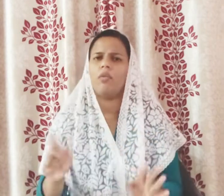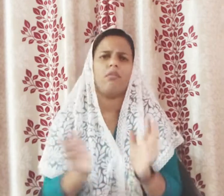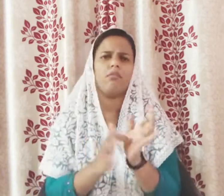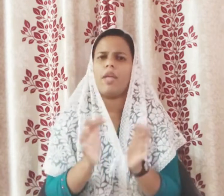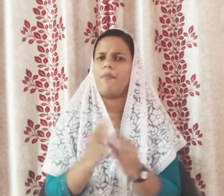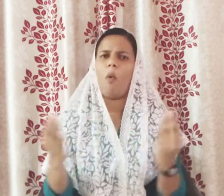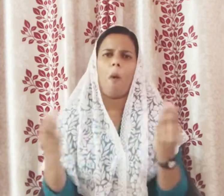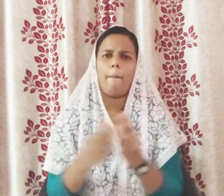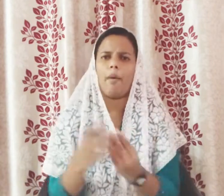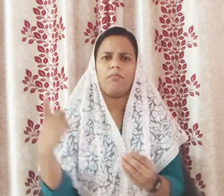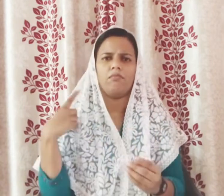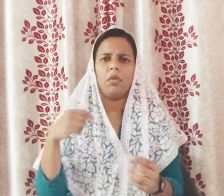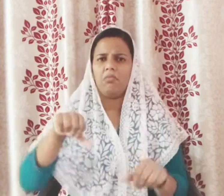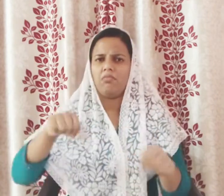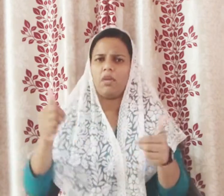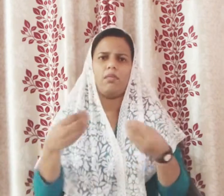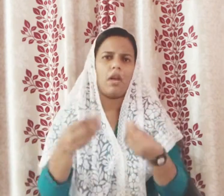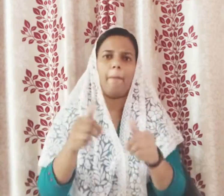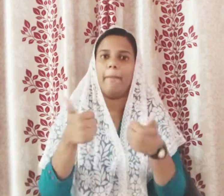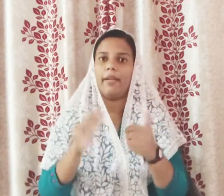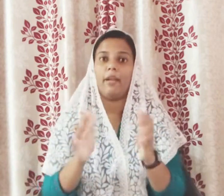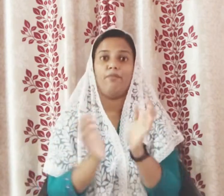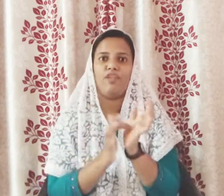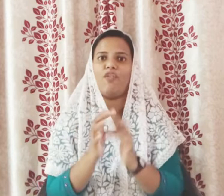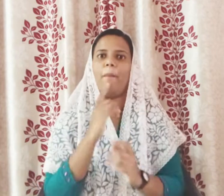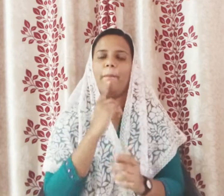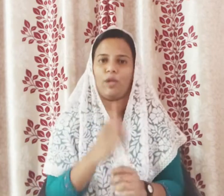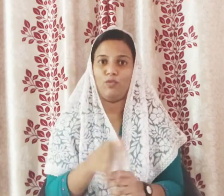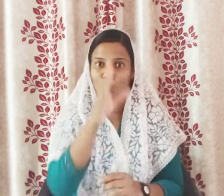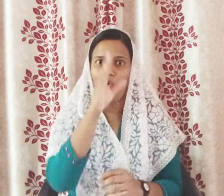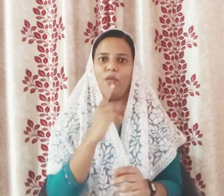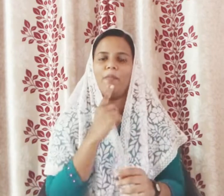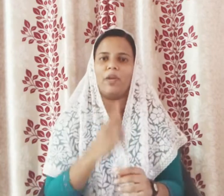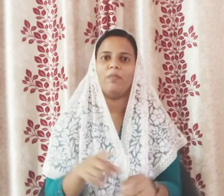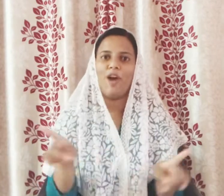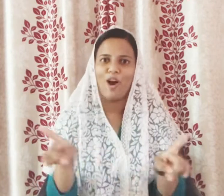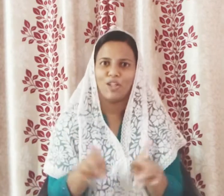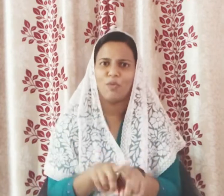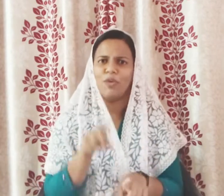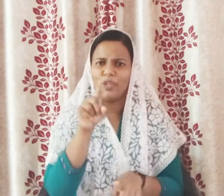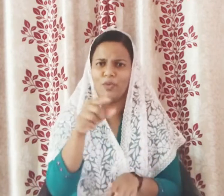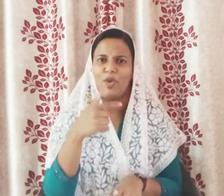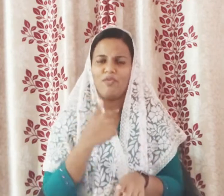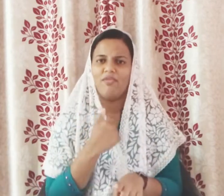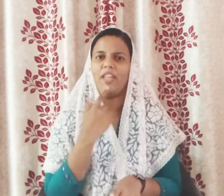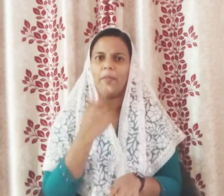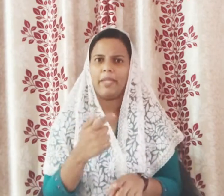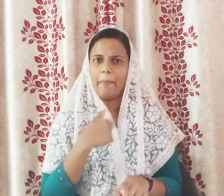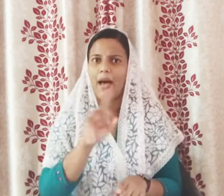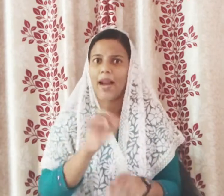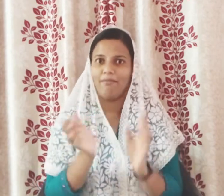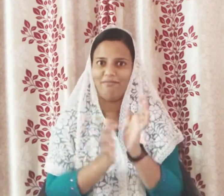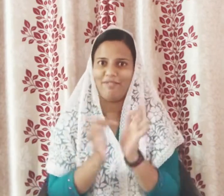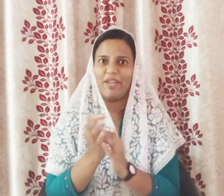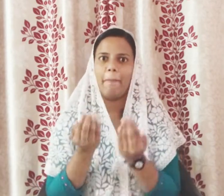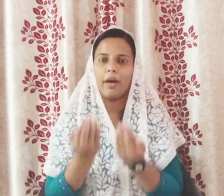കൂടെ നിന്ന് നിങ്ങളെ ജയാളികളാക്കുവാൻ കഴിയത്തില്ല. പ്രിയപ്പെട്ടവരെ, ഇവിടെ നമ്മളോടുള്ള ദൂതന്തുവാ, നമ്മളും